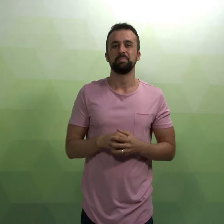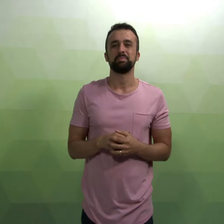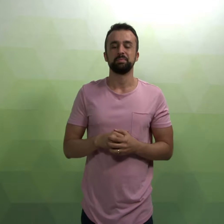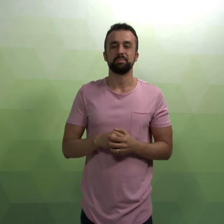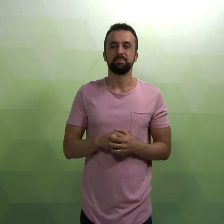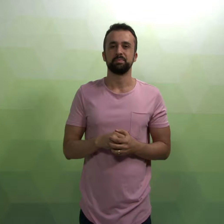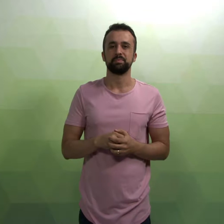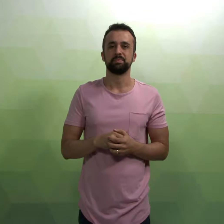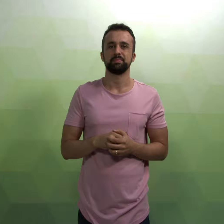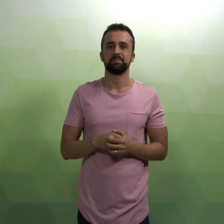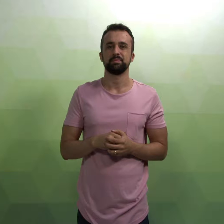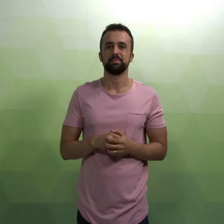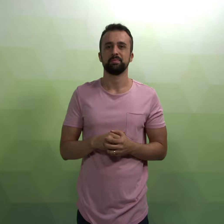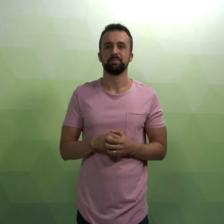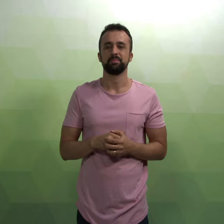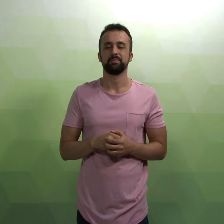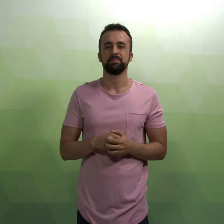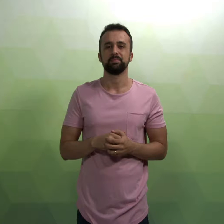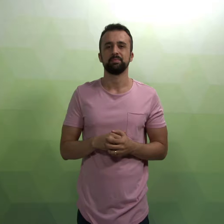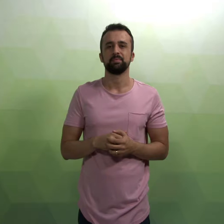e o restante da sentença.